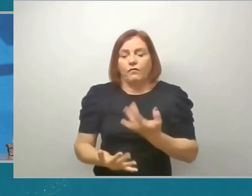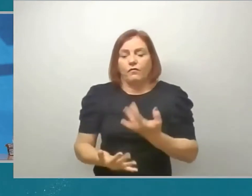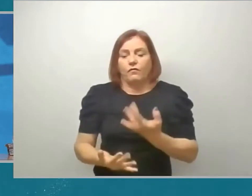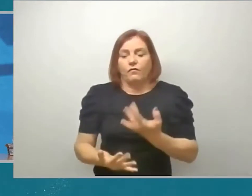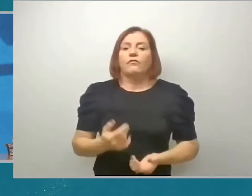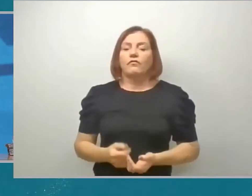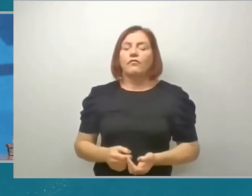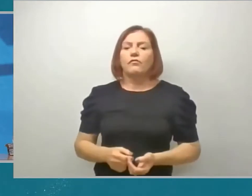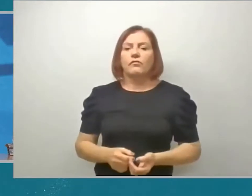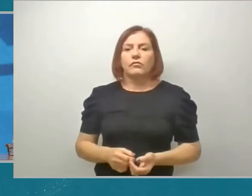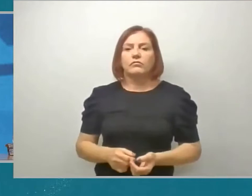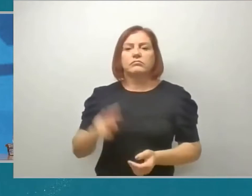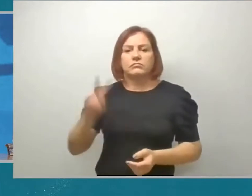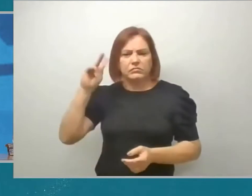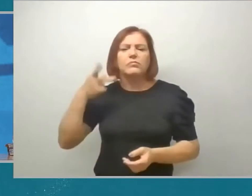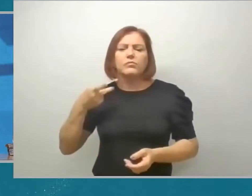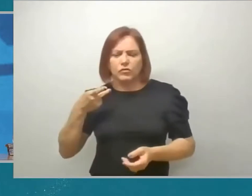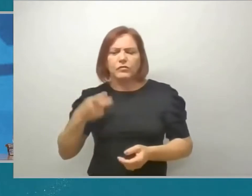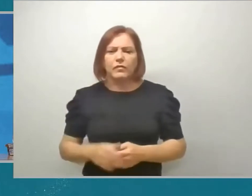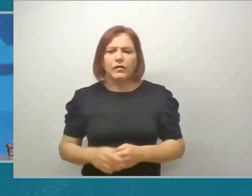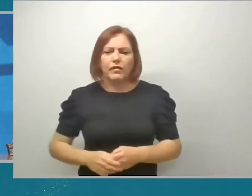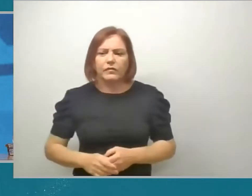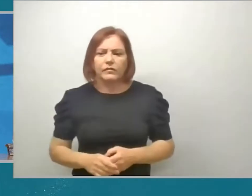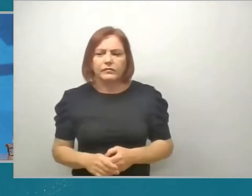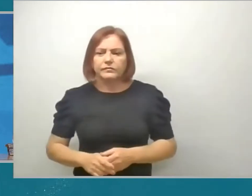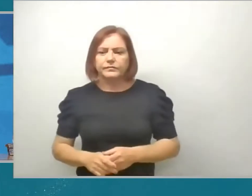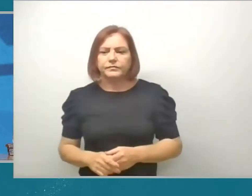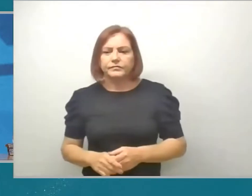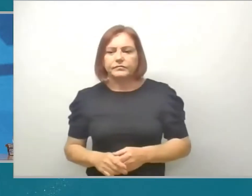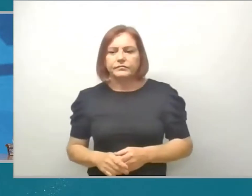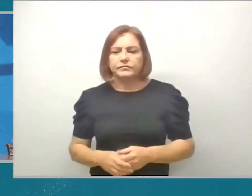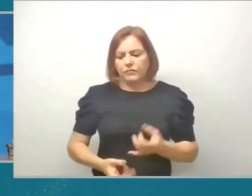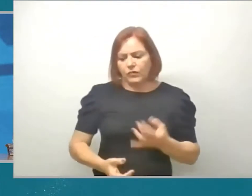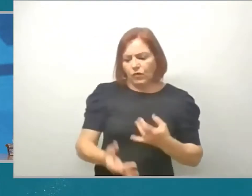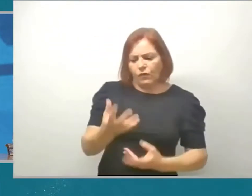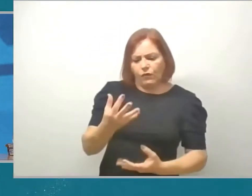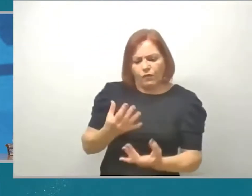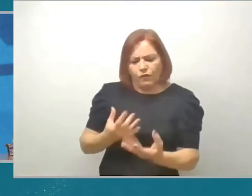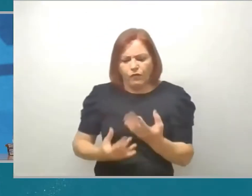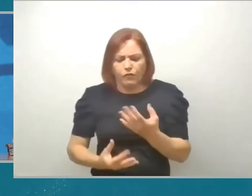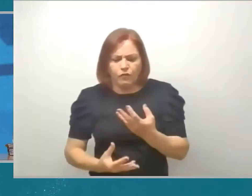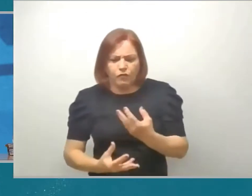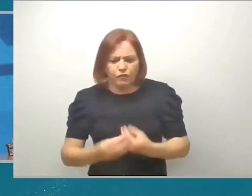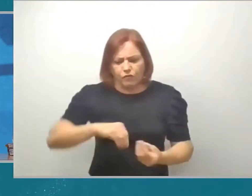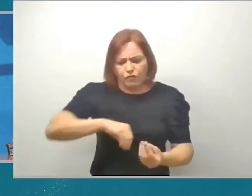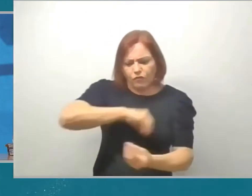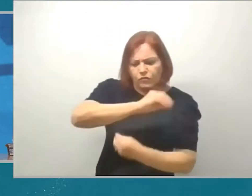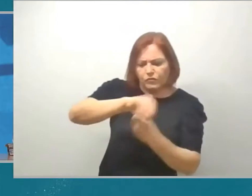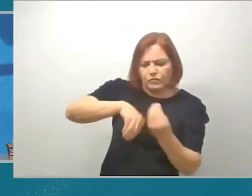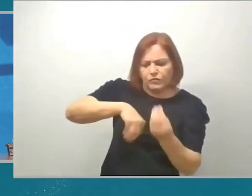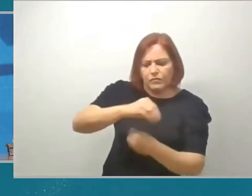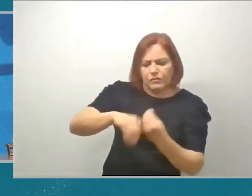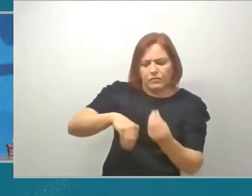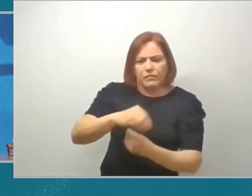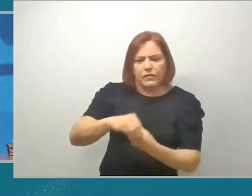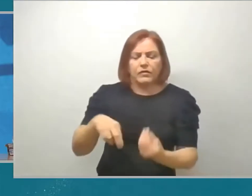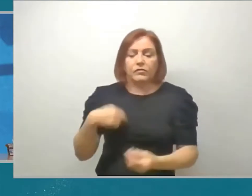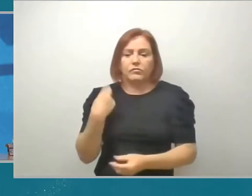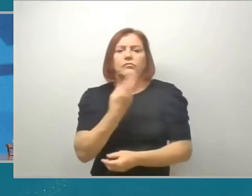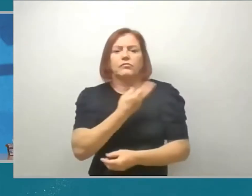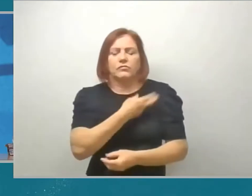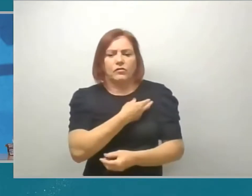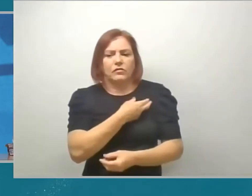ardente surge no meio de nós, é para nos provar. Amém? Às vezes a gente